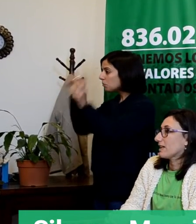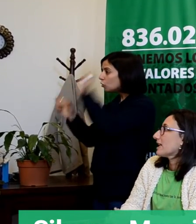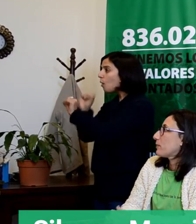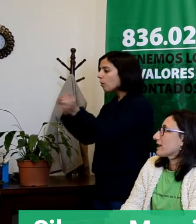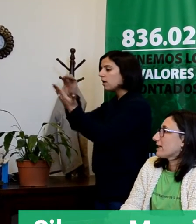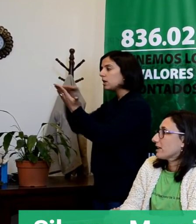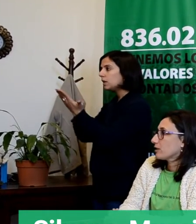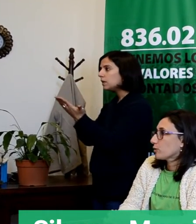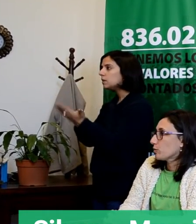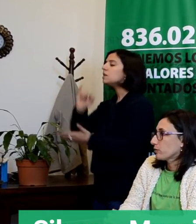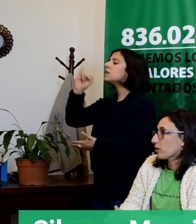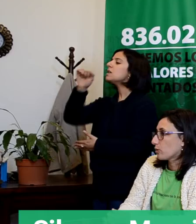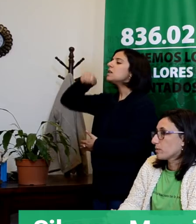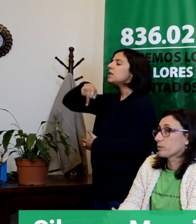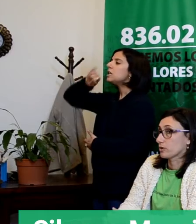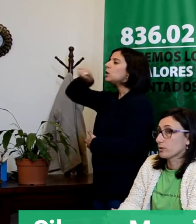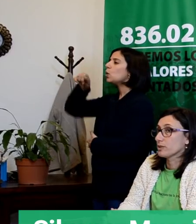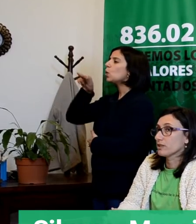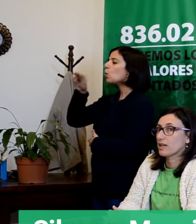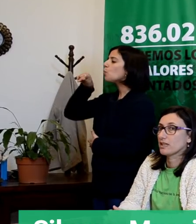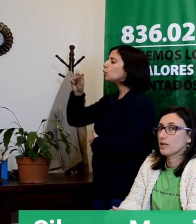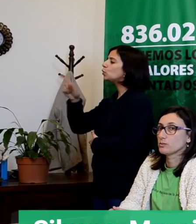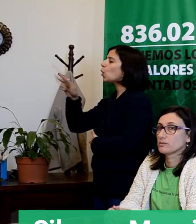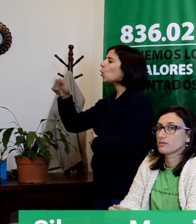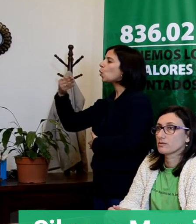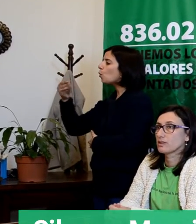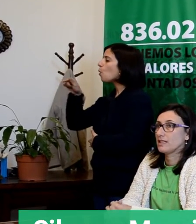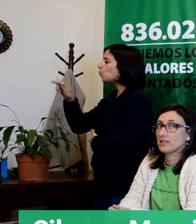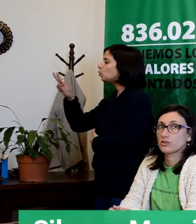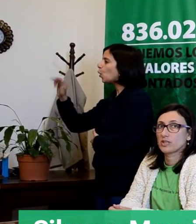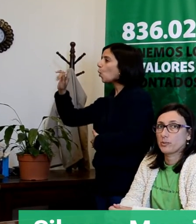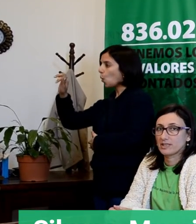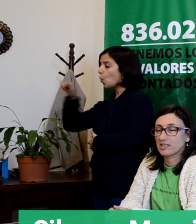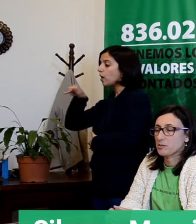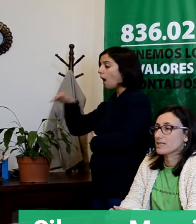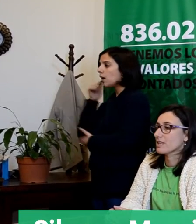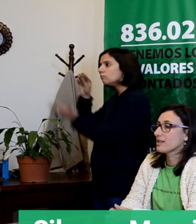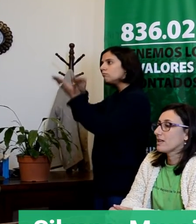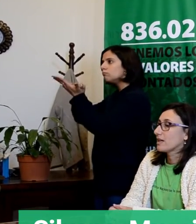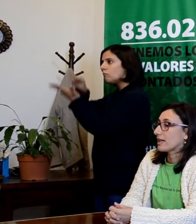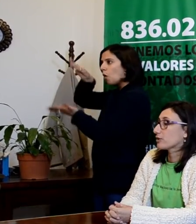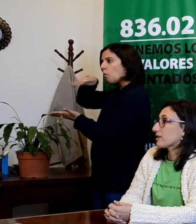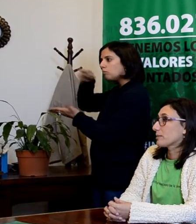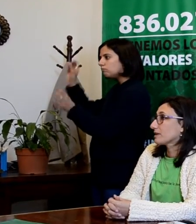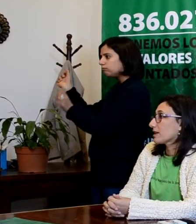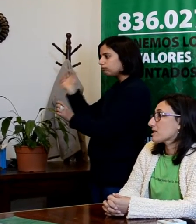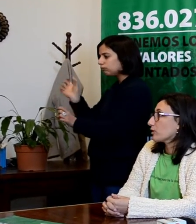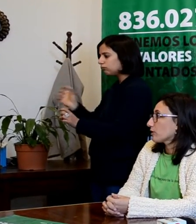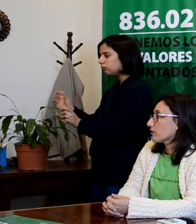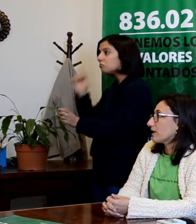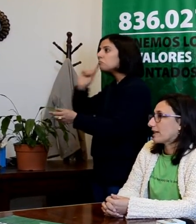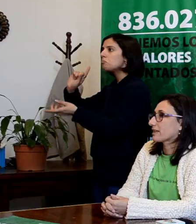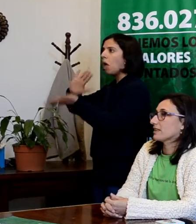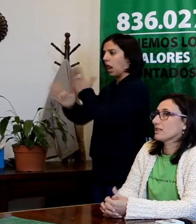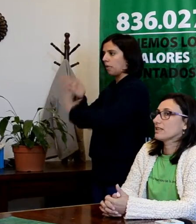de la página inju.gov.uy, ahí hay un link donde pueden inscribirse. Es totalmente sin